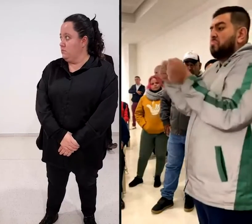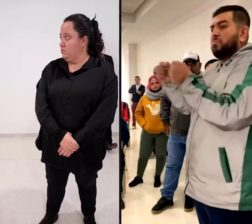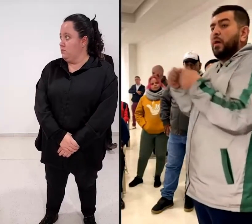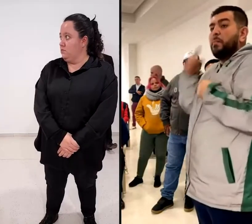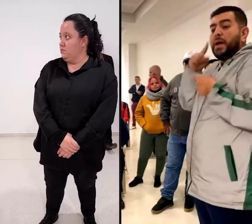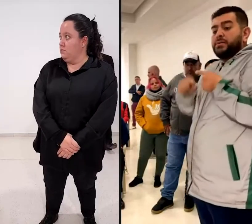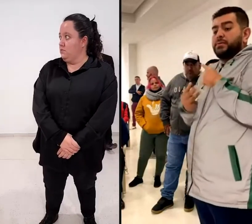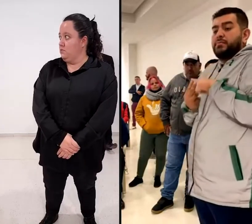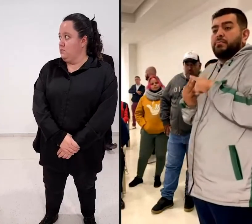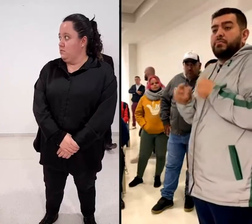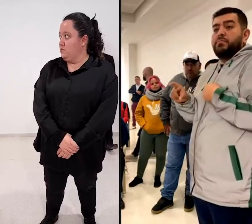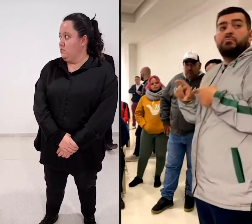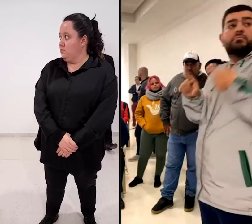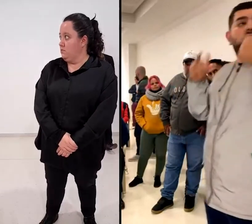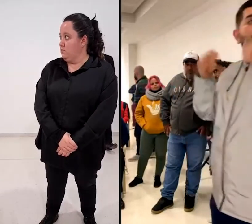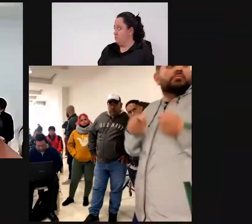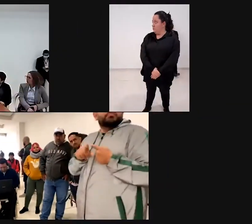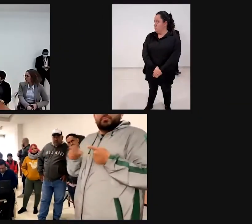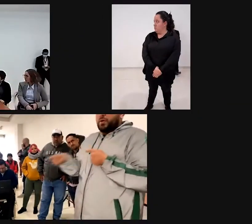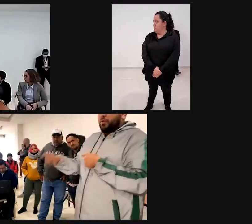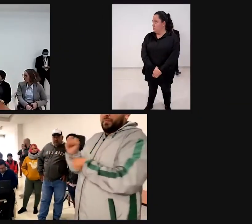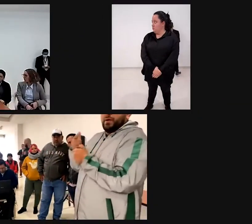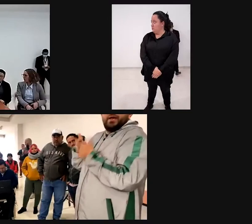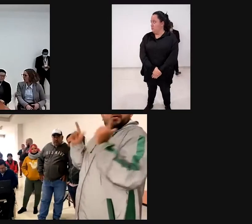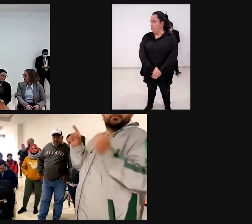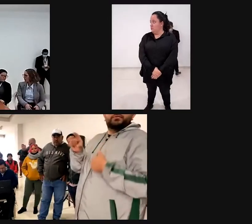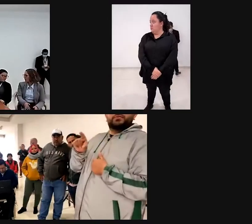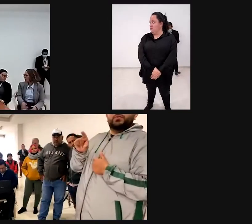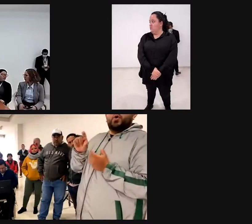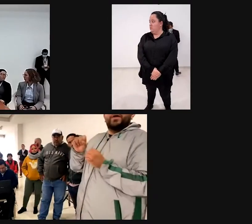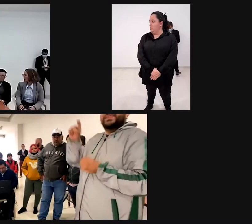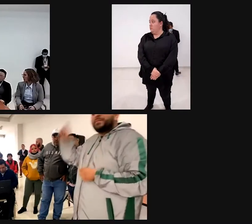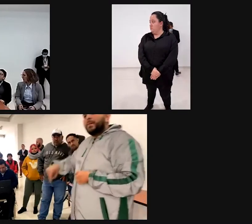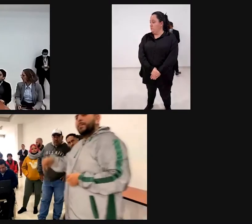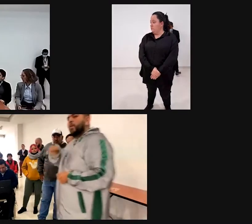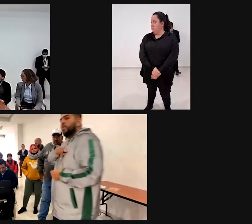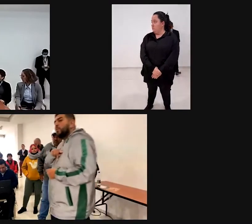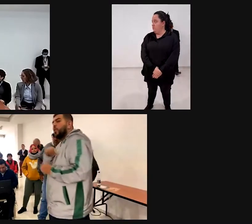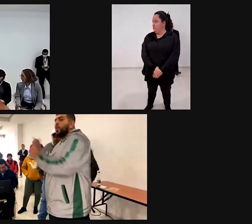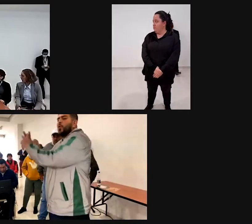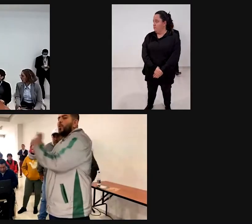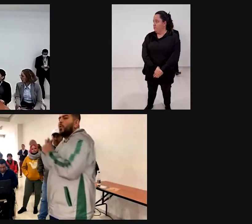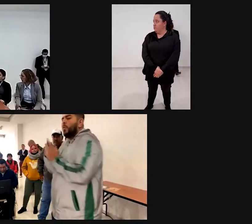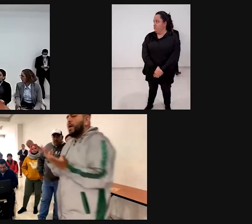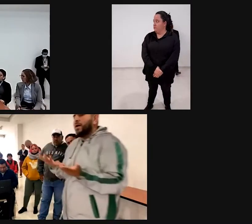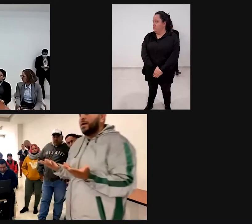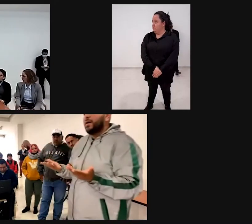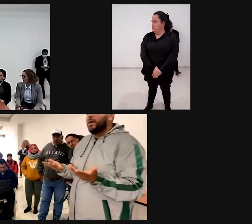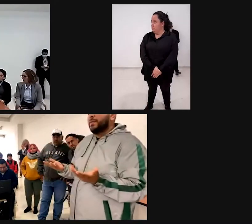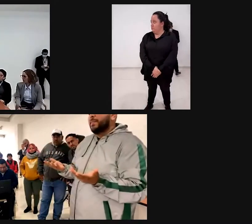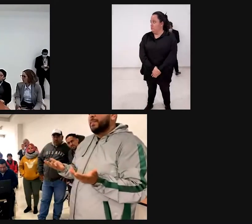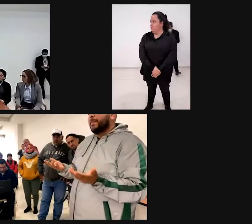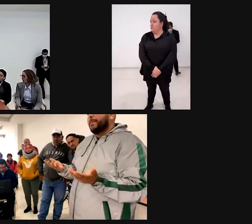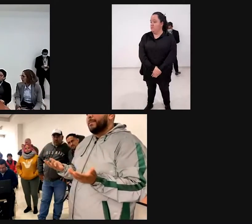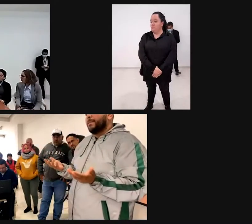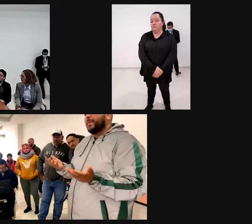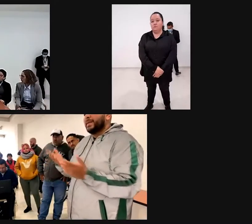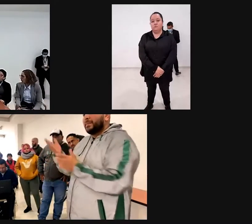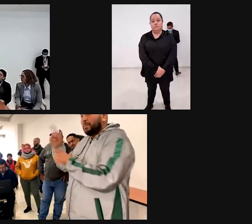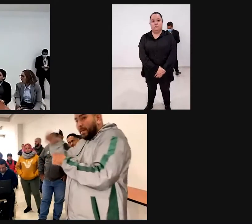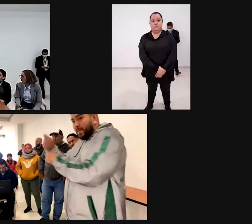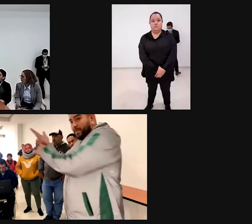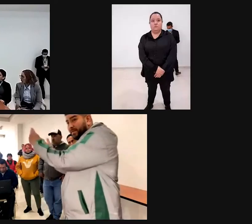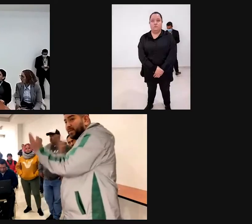tener la excepción de constitución o sencillamente con licencia como como debe